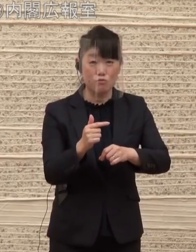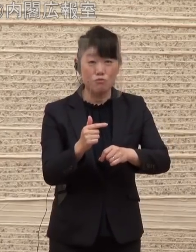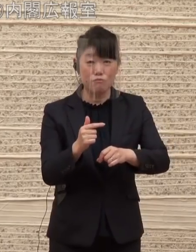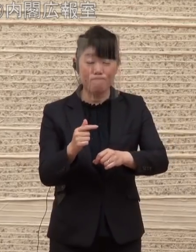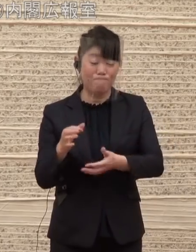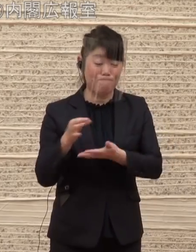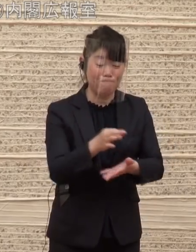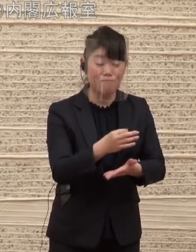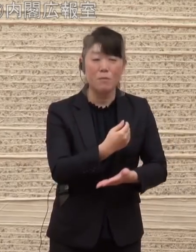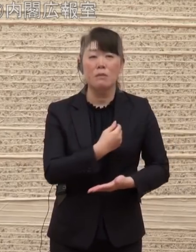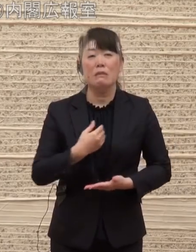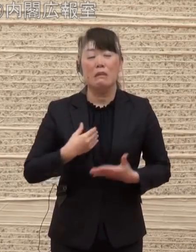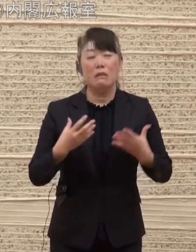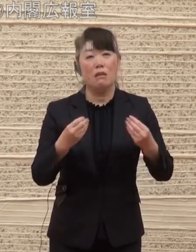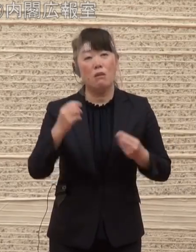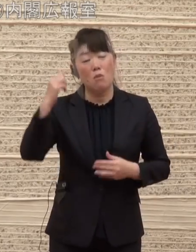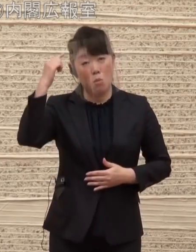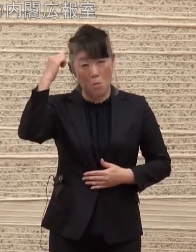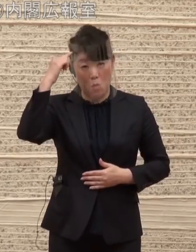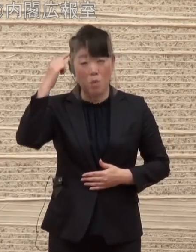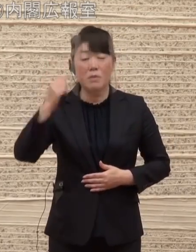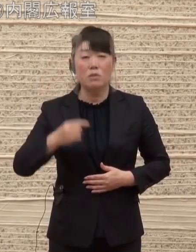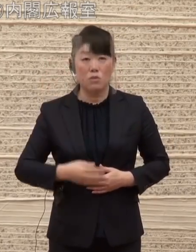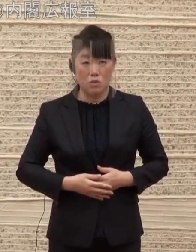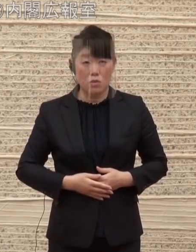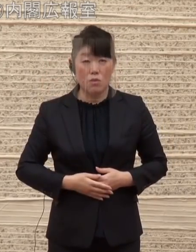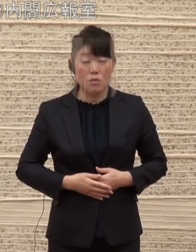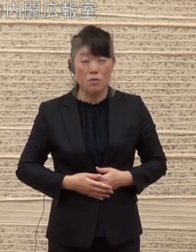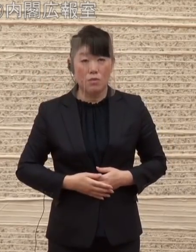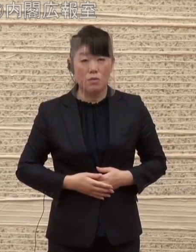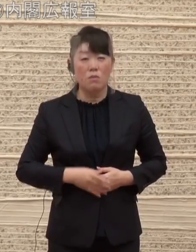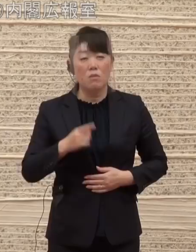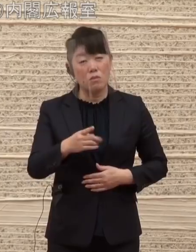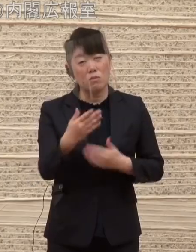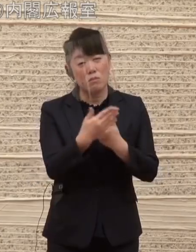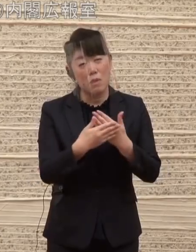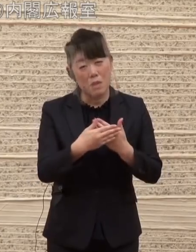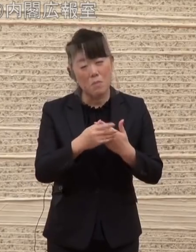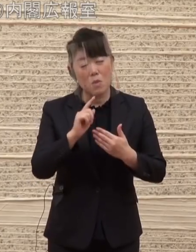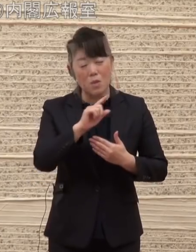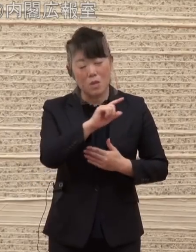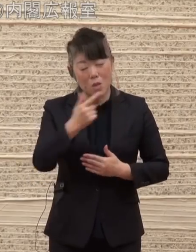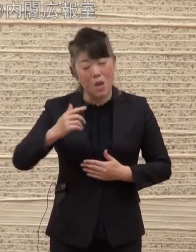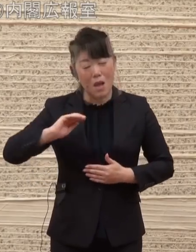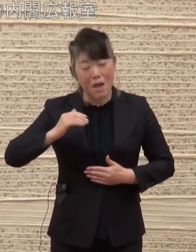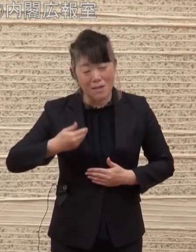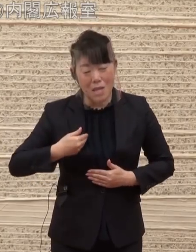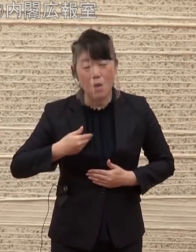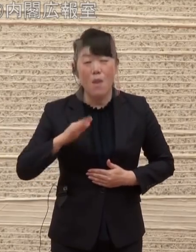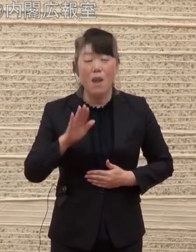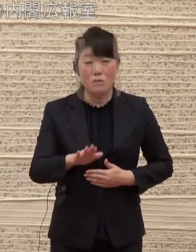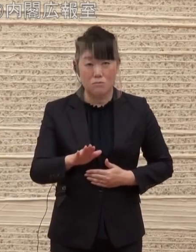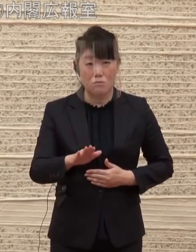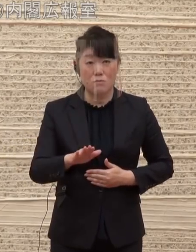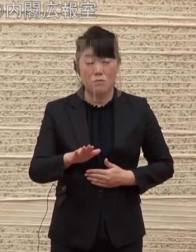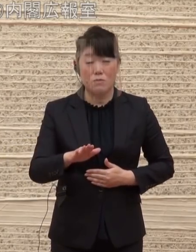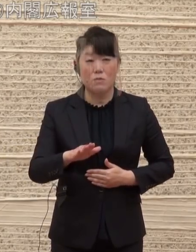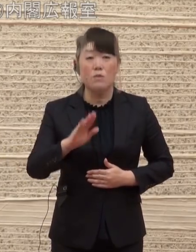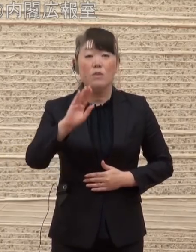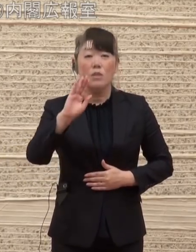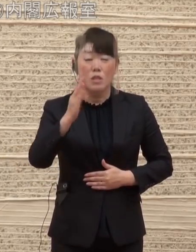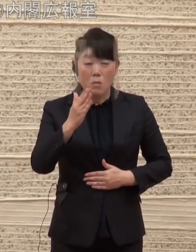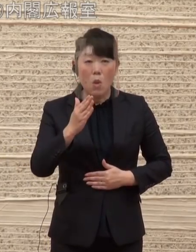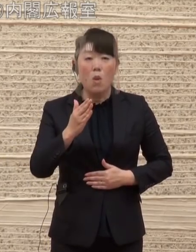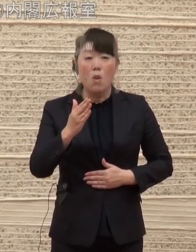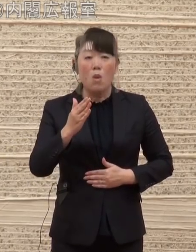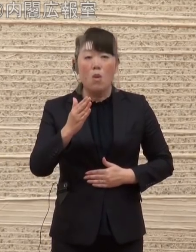対応することができたんだろうとこう思いますその点についてもまあ反省すべき点はただもちろんございますが今回はその中